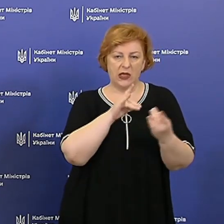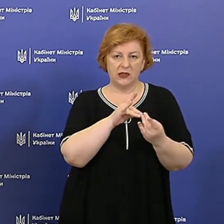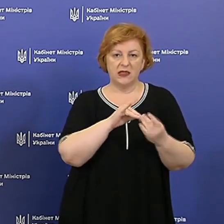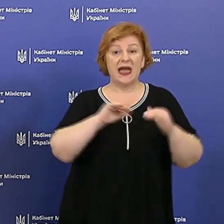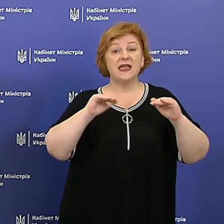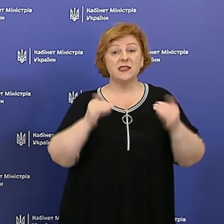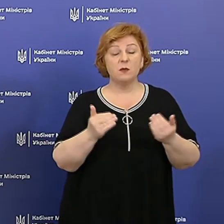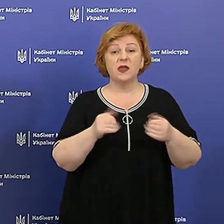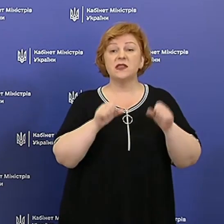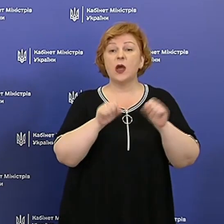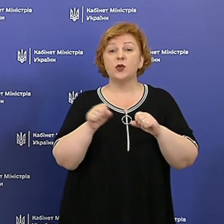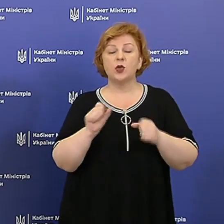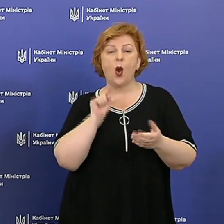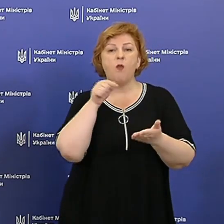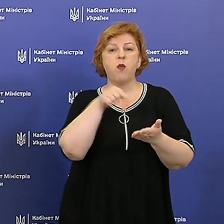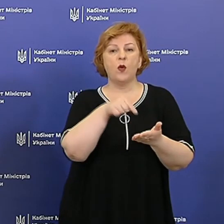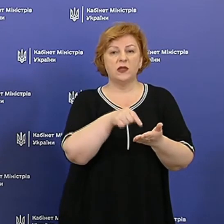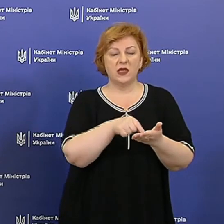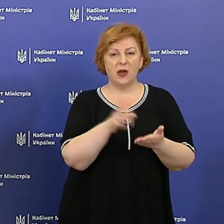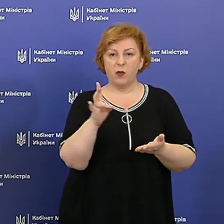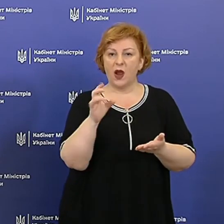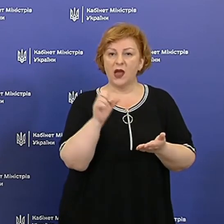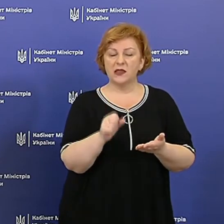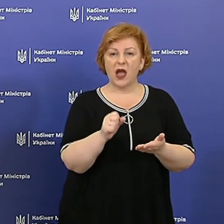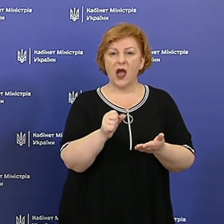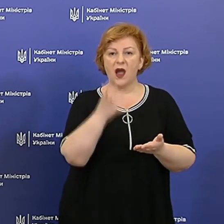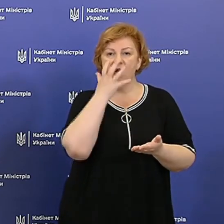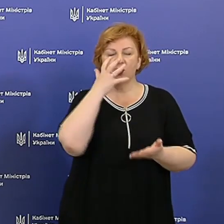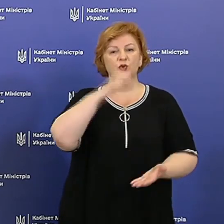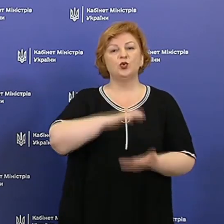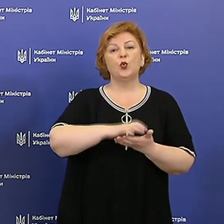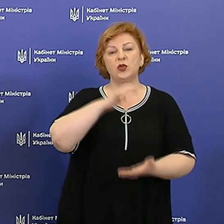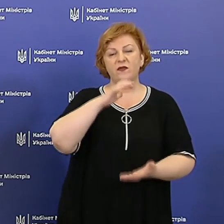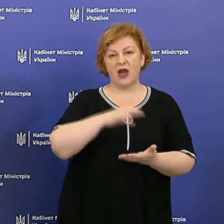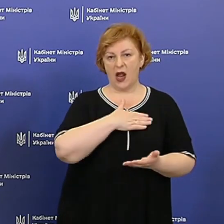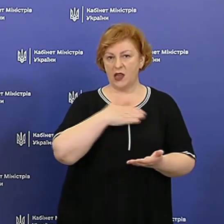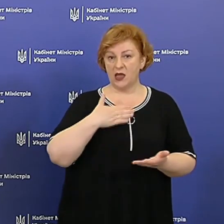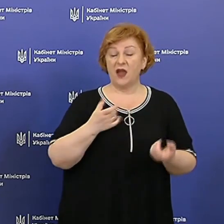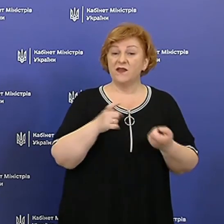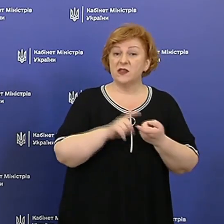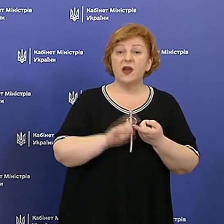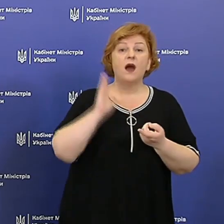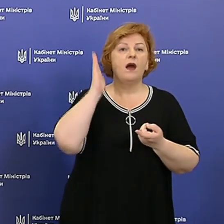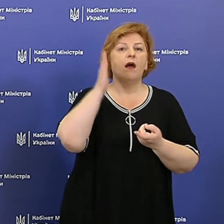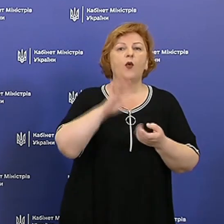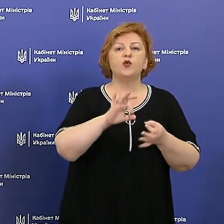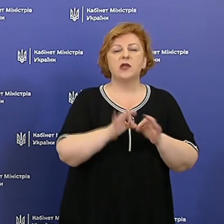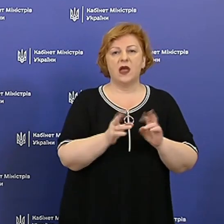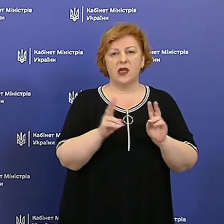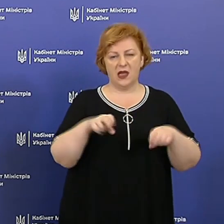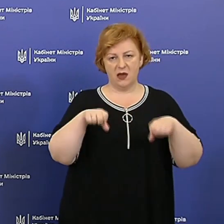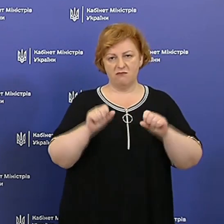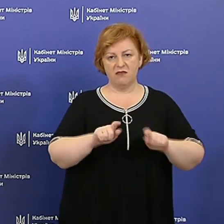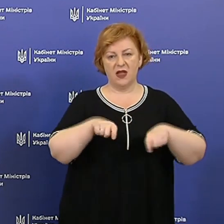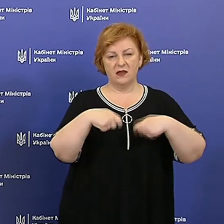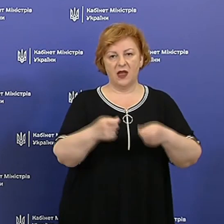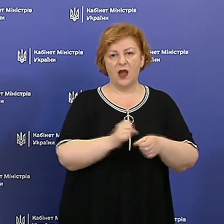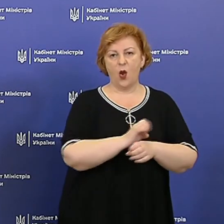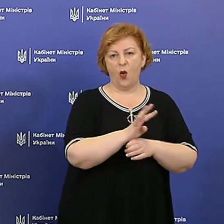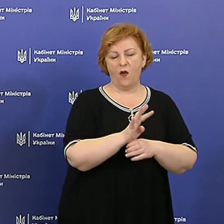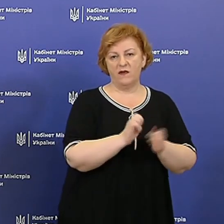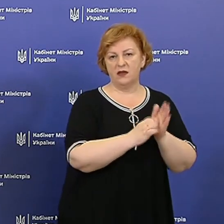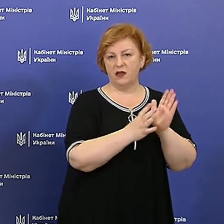зменшується шанс потрапити на штучну вентиляцію легень в зв'язку з ускладненням, які дає